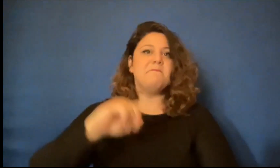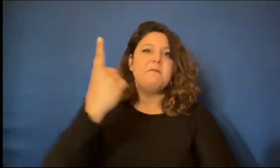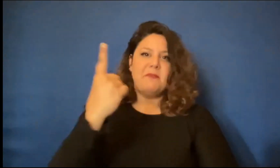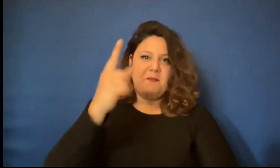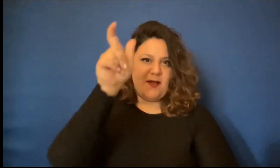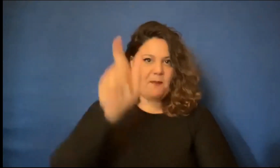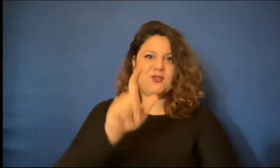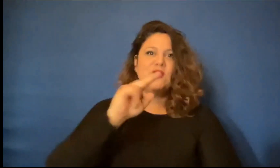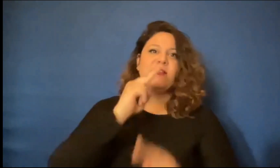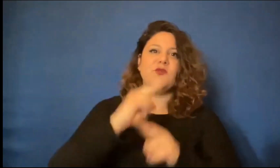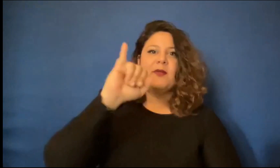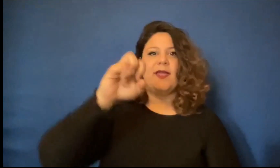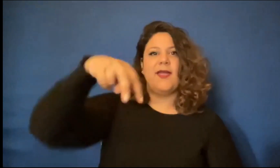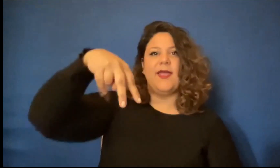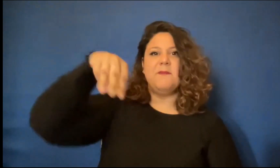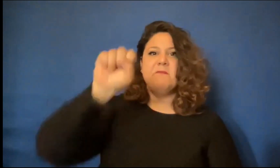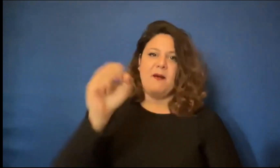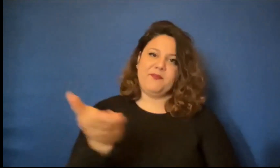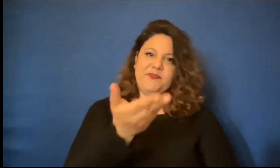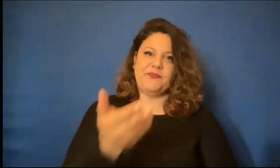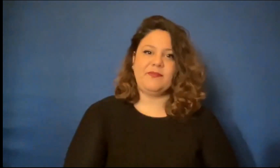es Inma. Inma.